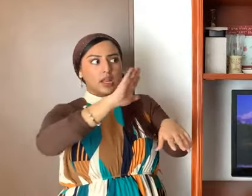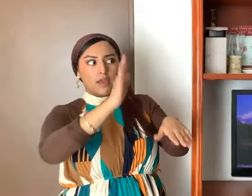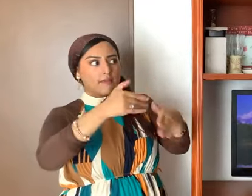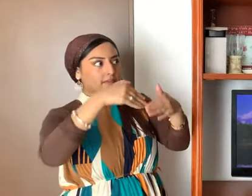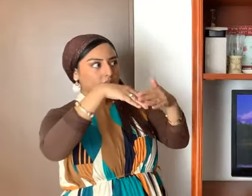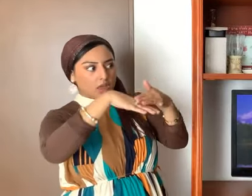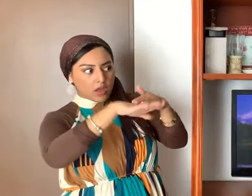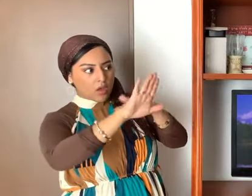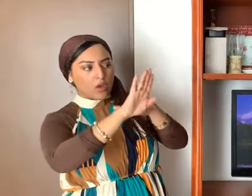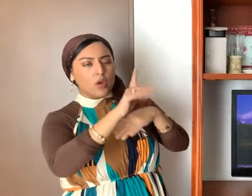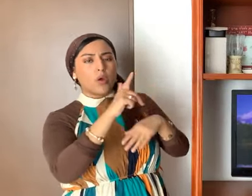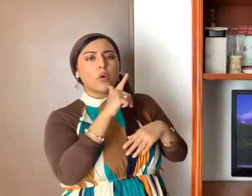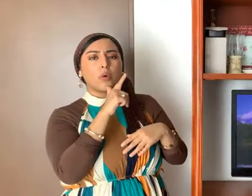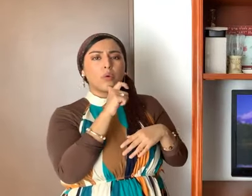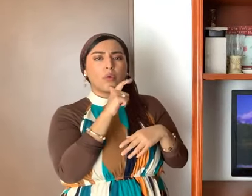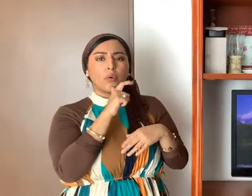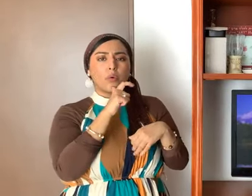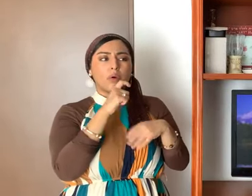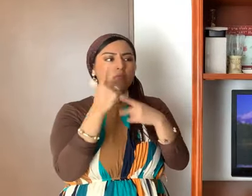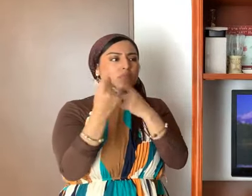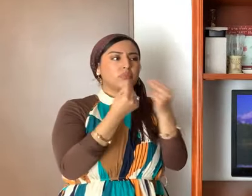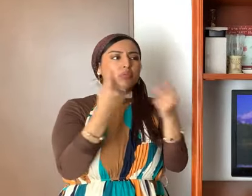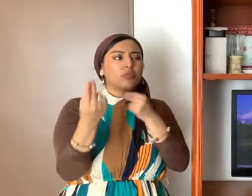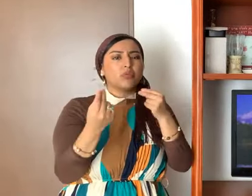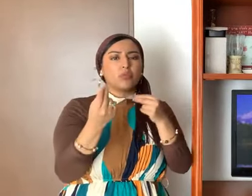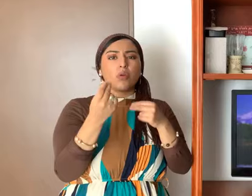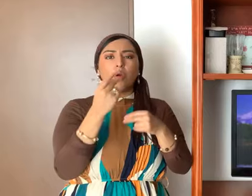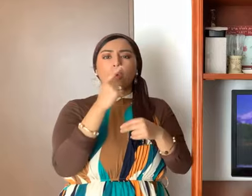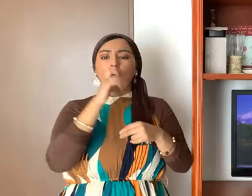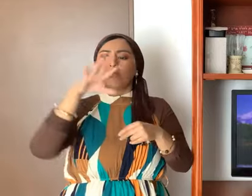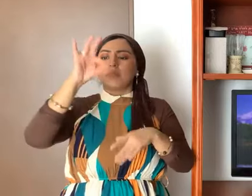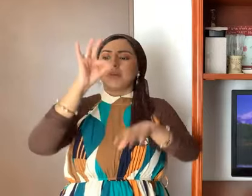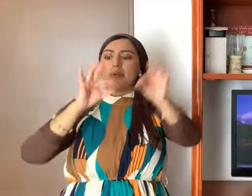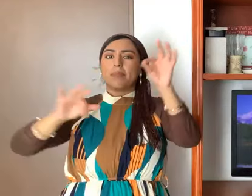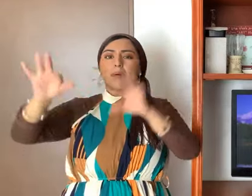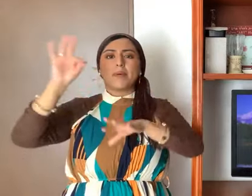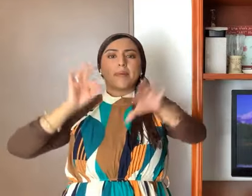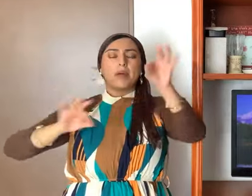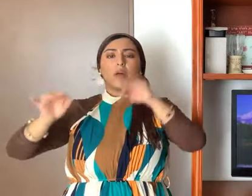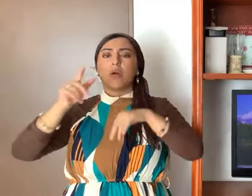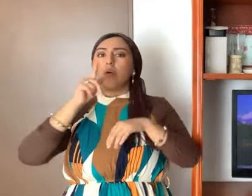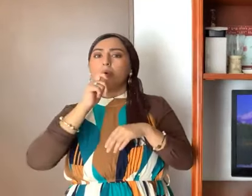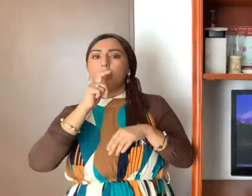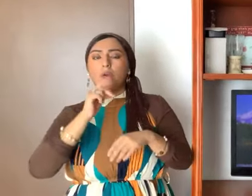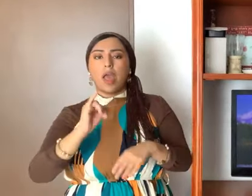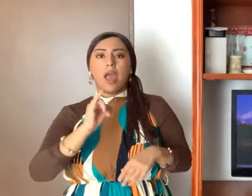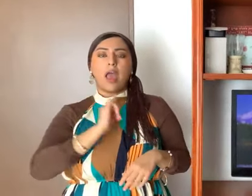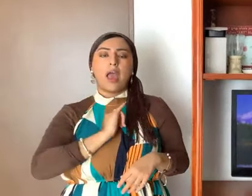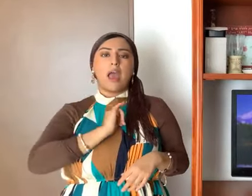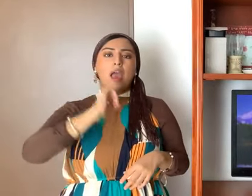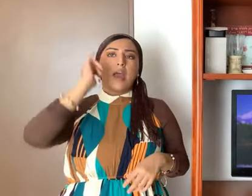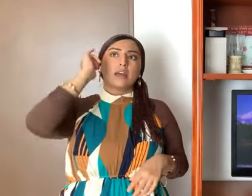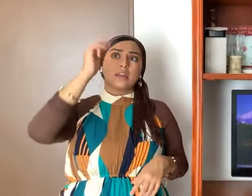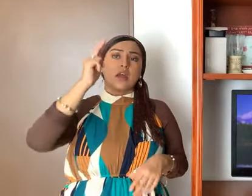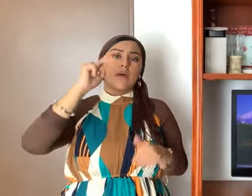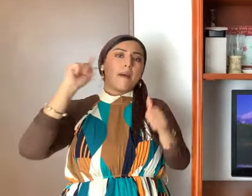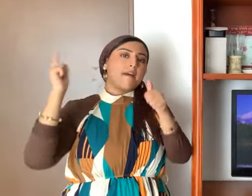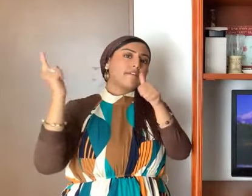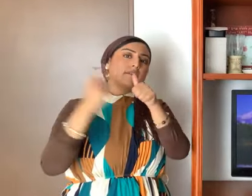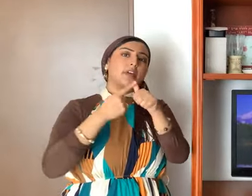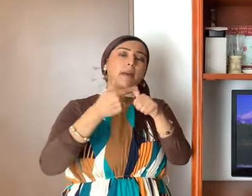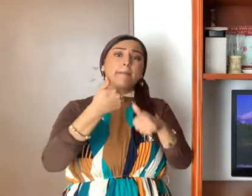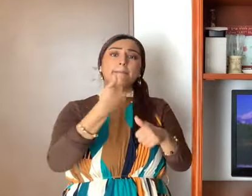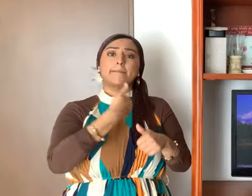entrado. ¿Quién hizo y realizó esto? ¿Quién llama a las generaciones desde el principio? Yo, Yahweh, el primero y